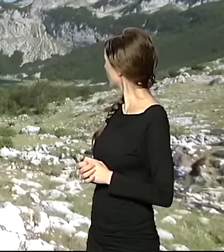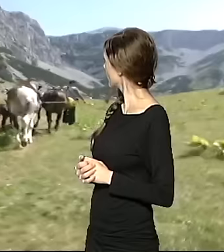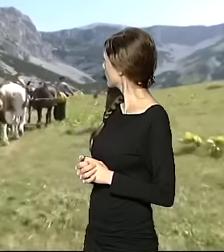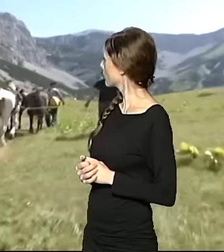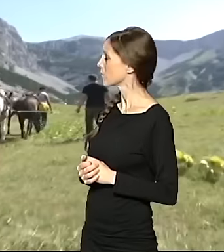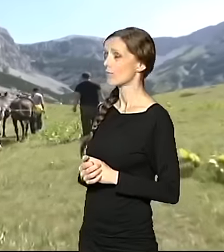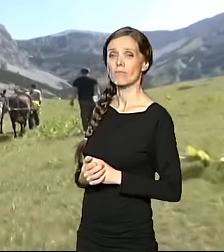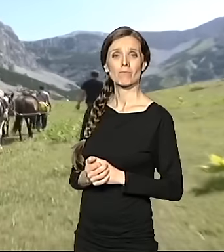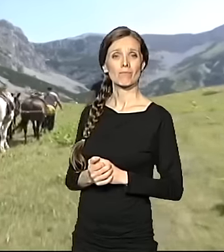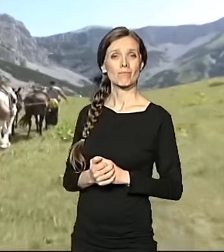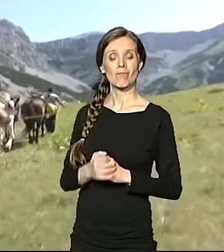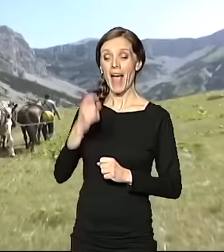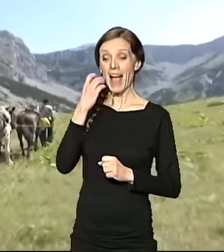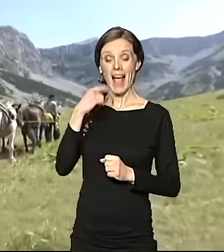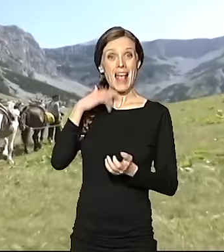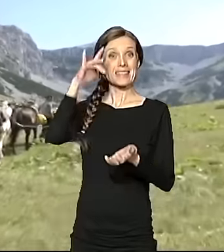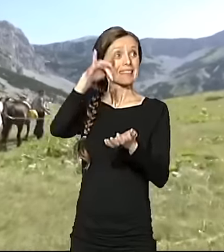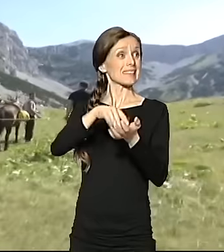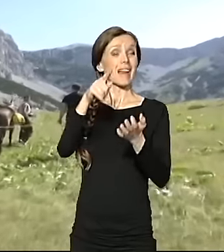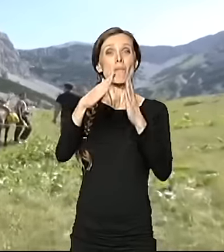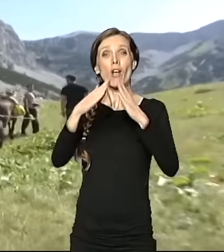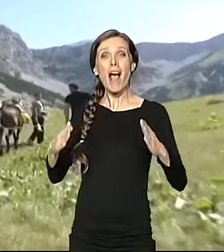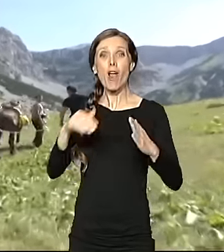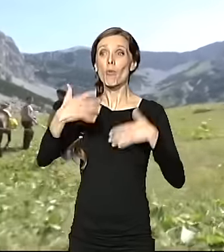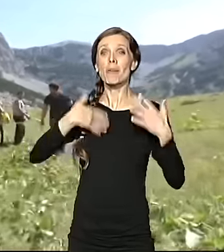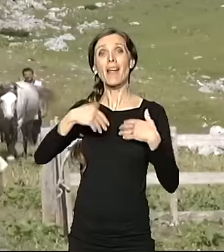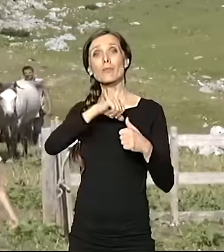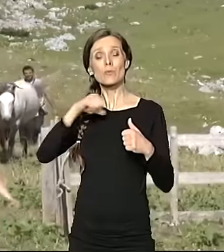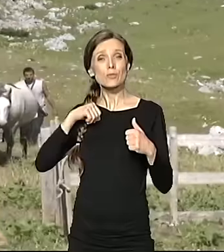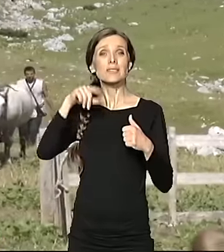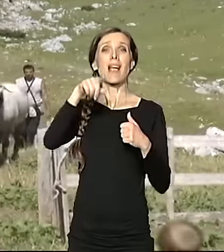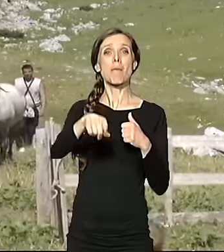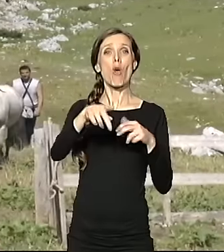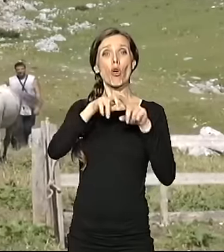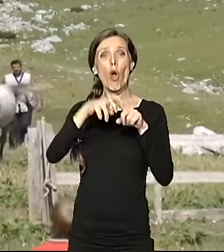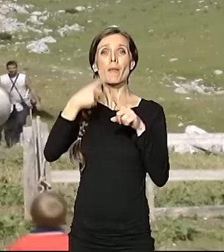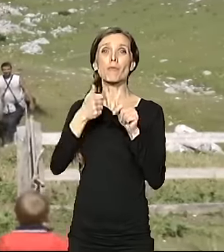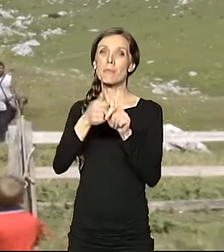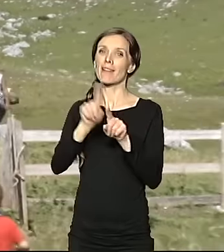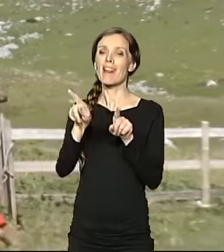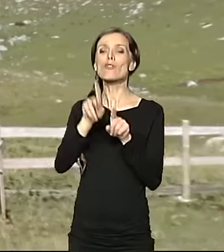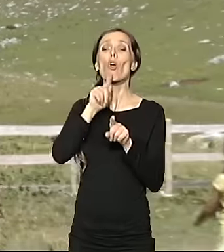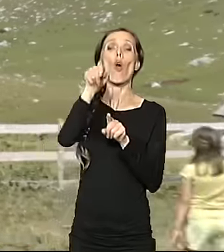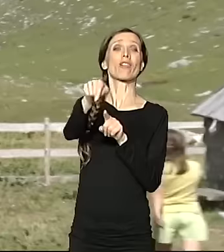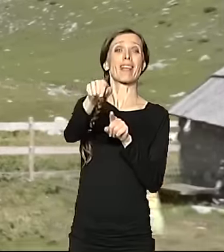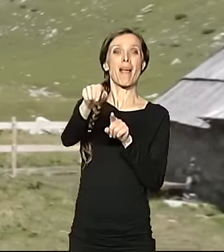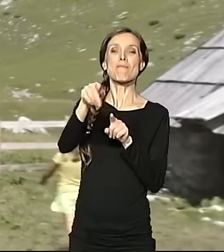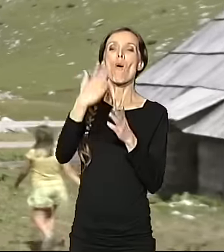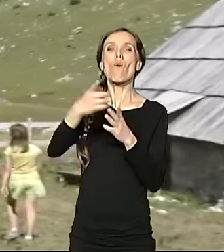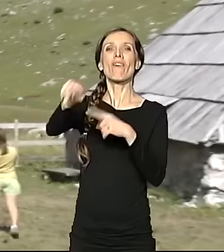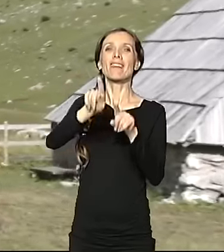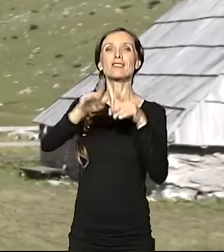Dolaskom na Katun ne raduju se samo konji i njihovi pratioci, već i oni koji ih čekaju na Katunu, jer sa konjima uvek stiže nešto od onog